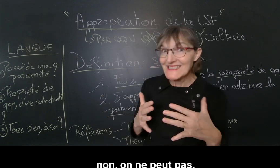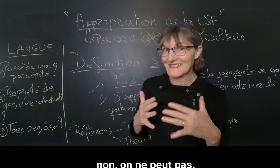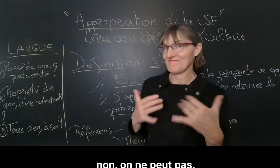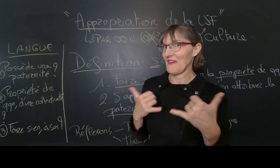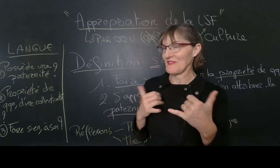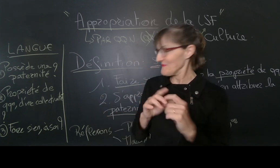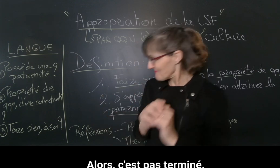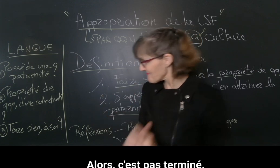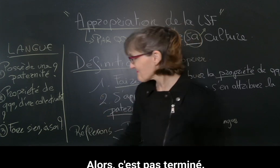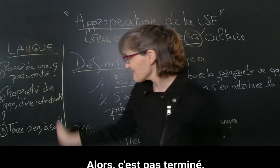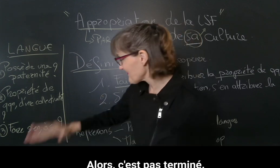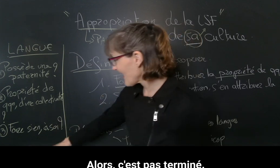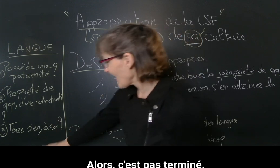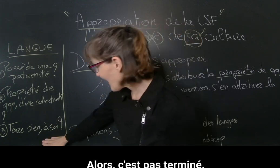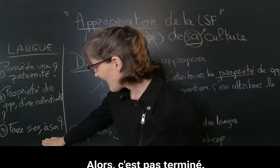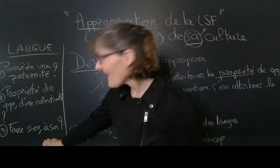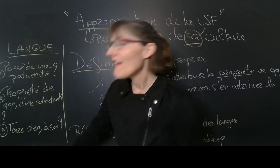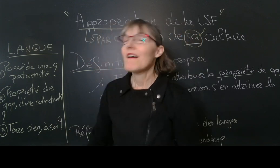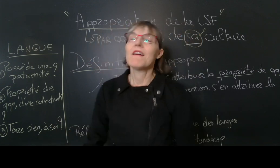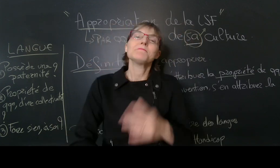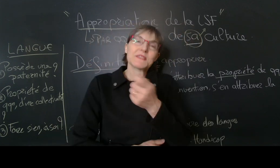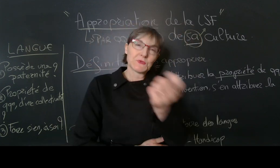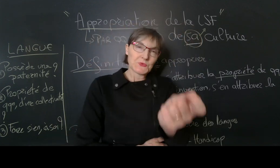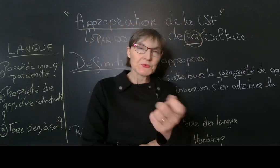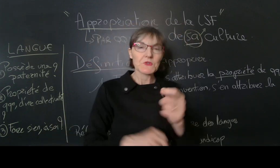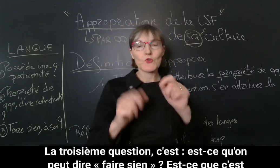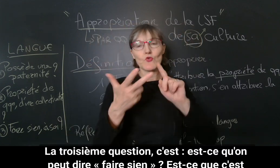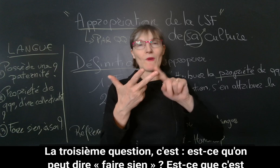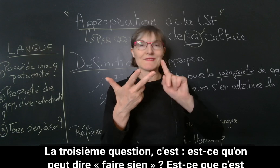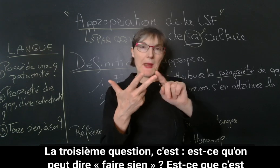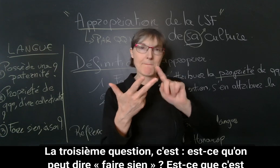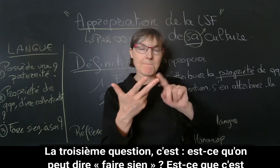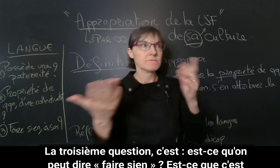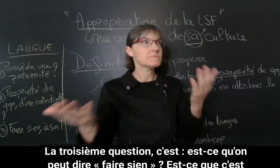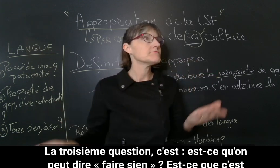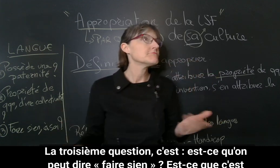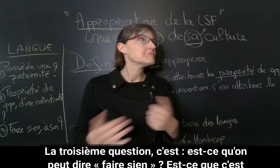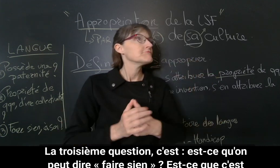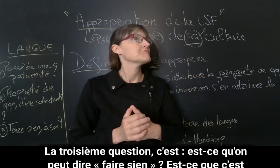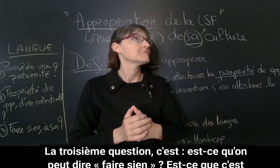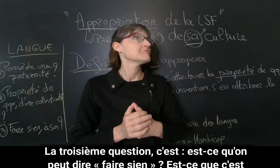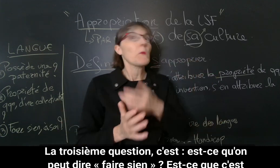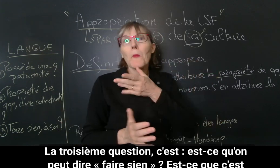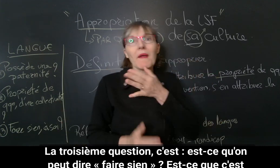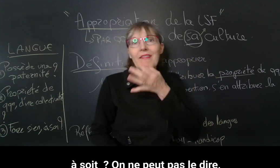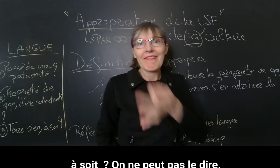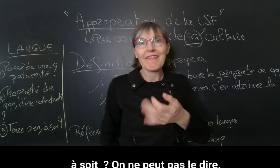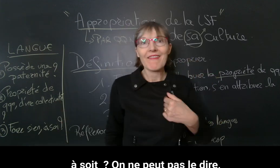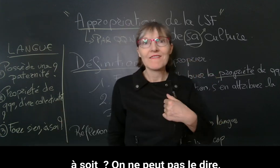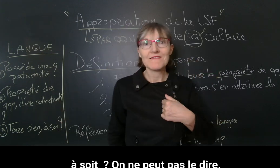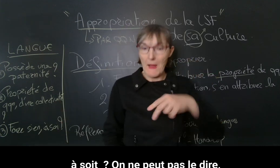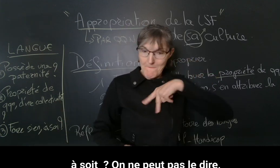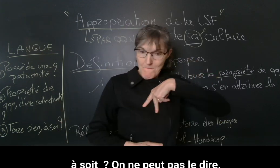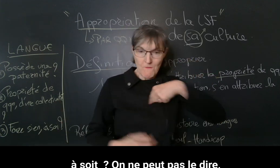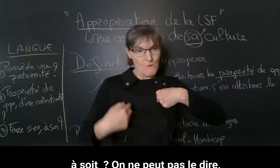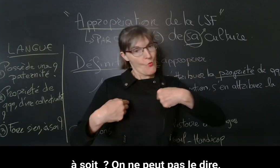alors c'est pas terminé la troisième question c'est ce qu'on peut dire faire sien est ce que c'est à soi on peut pas dire